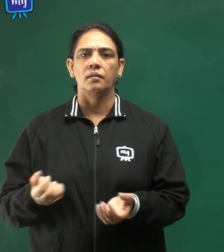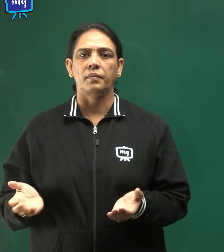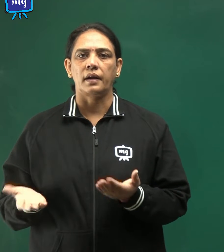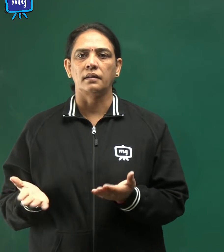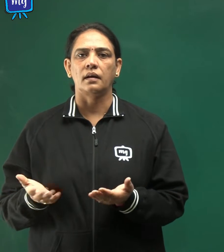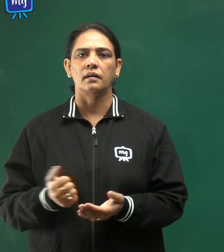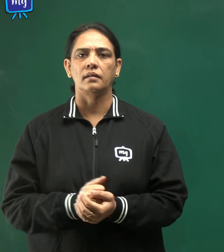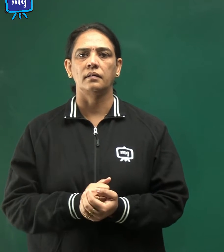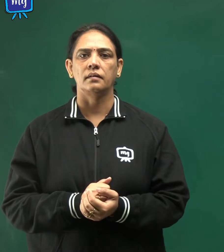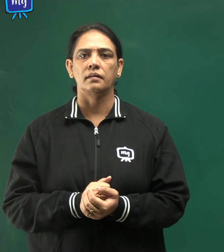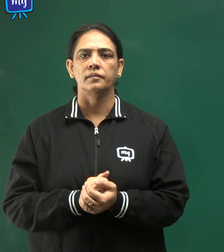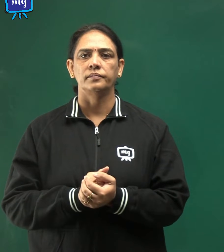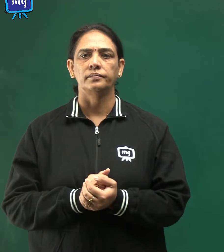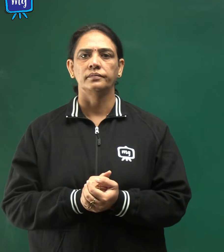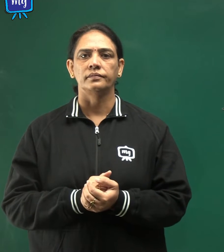प्रायिकता